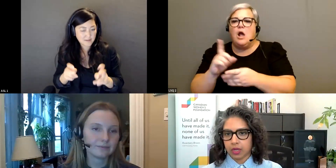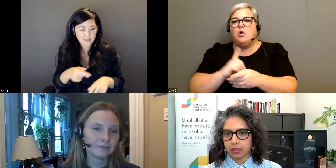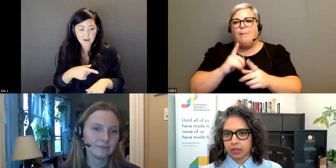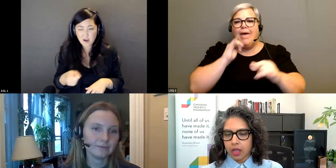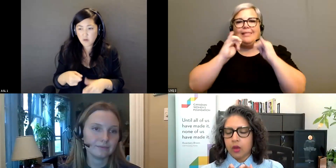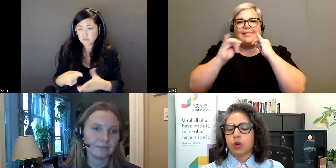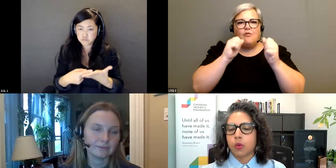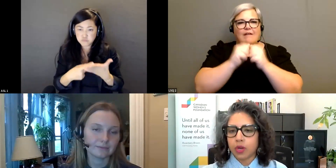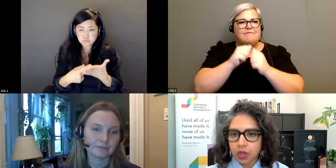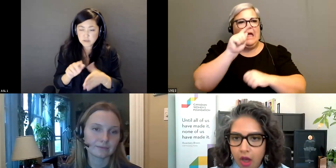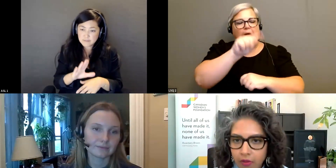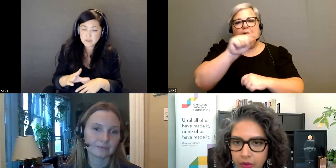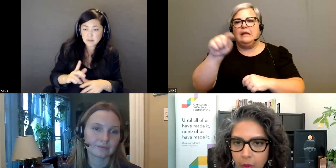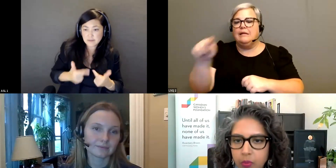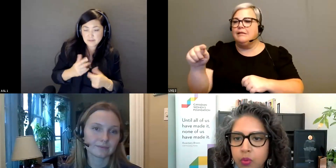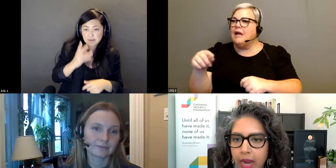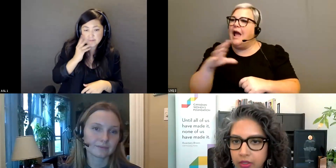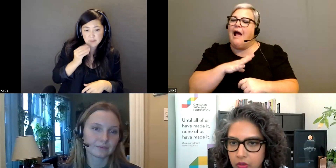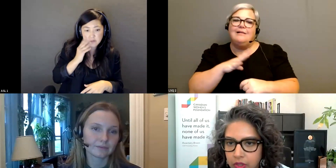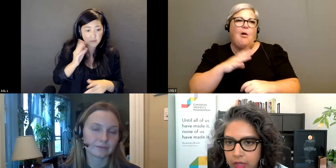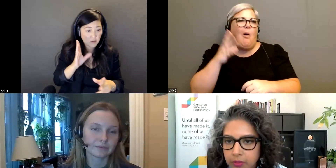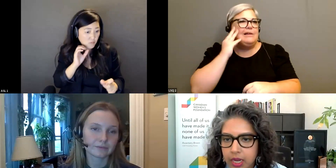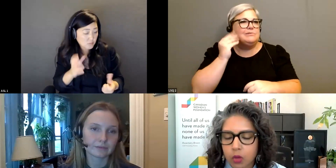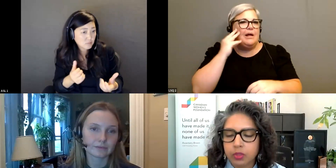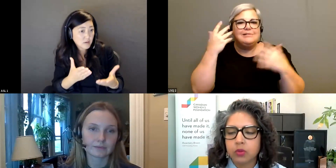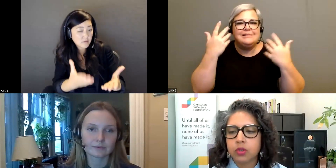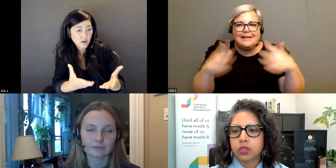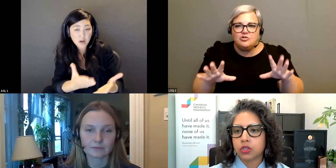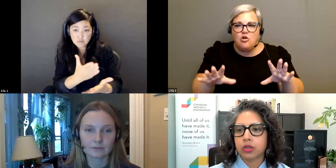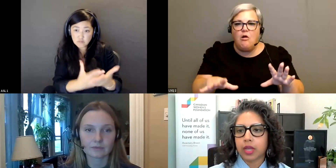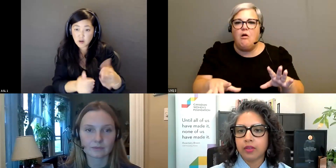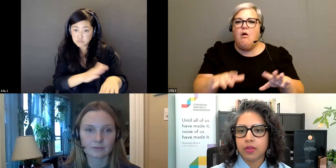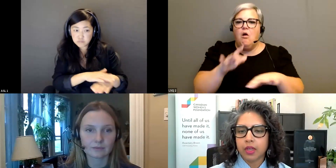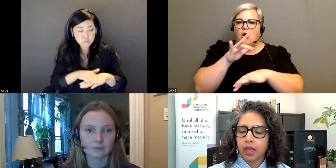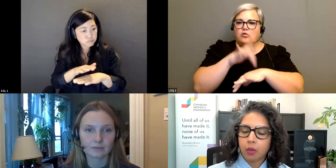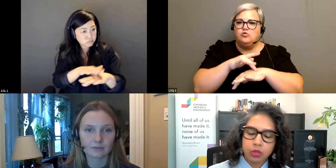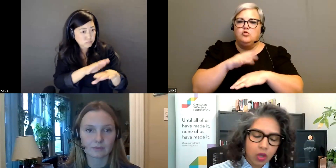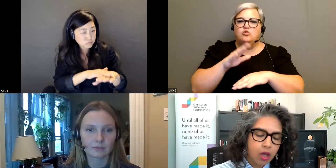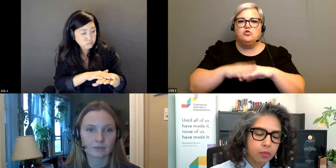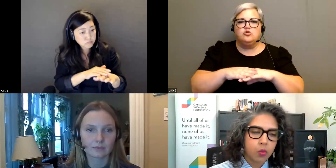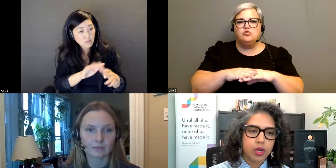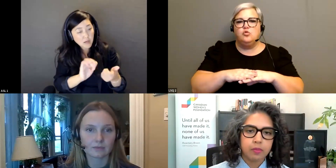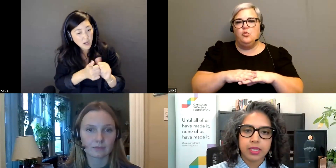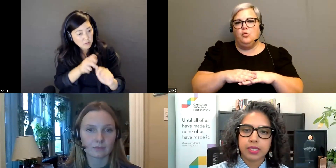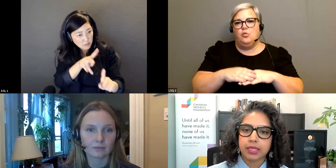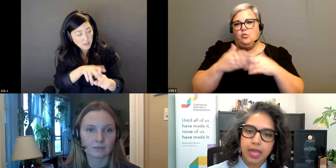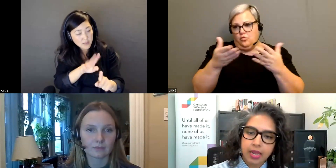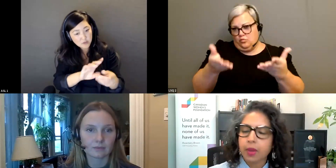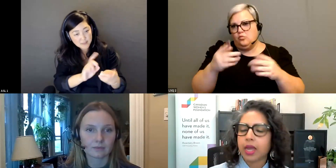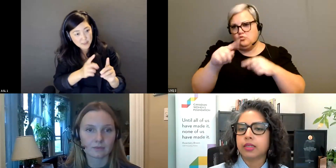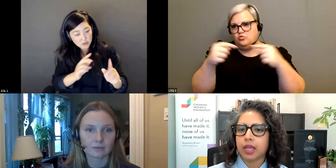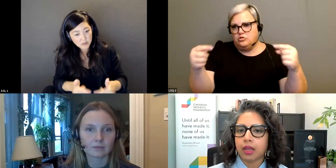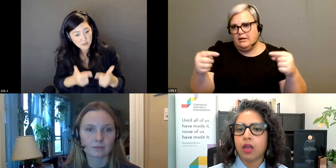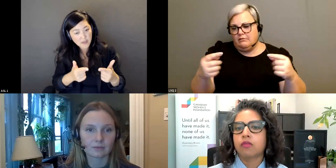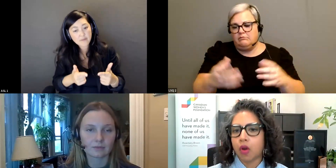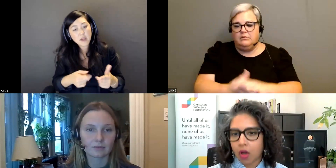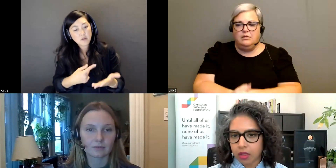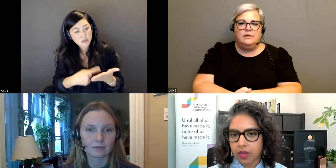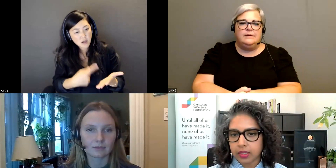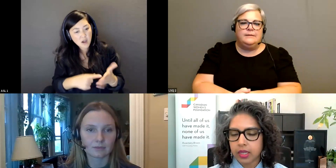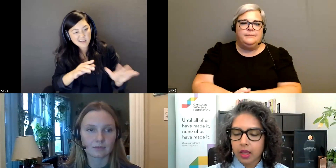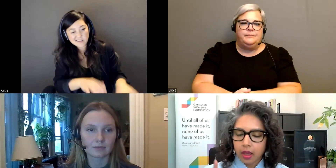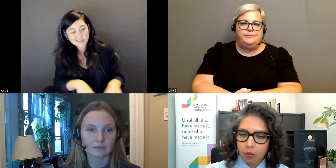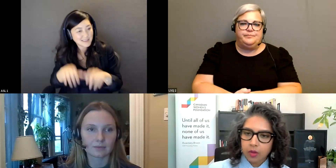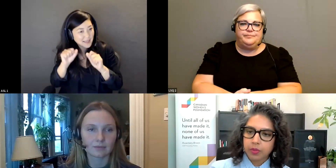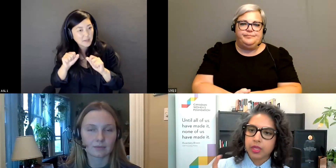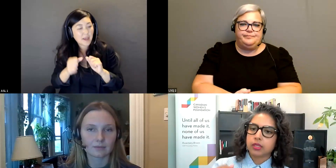entrevues avec des personnes qui ont une expérience vécue ou un regard sur la question. Nous allons parler de